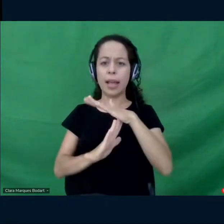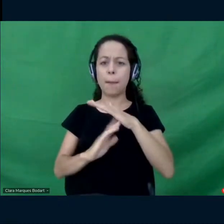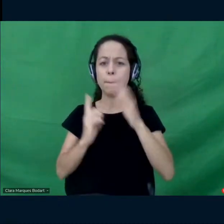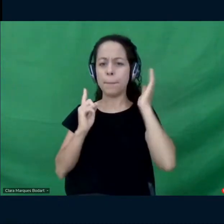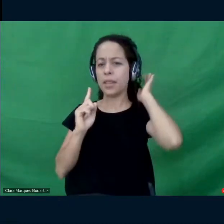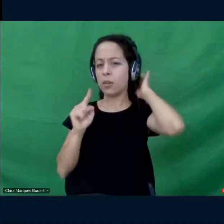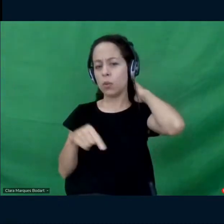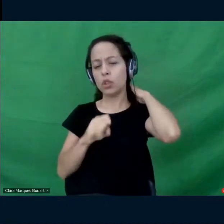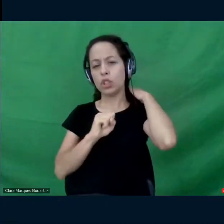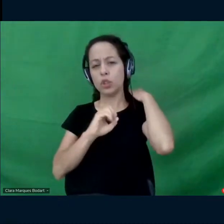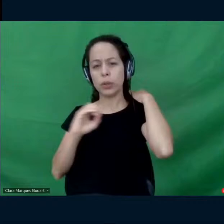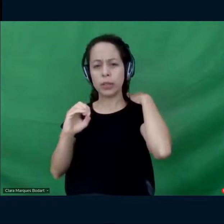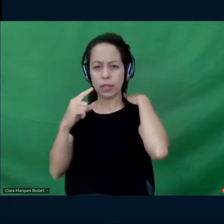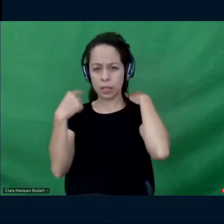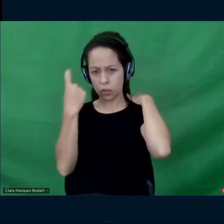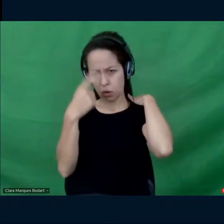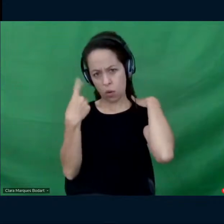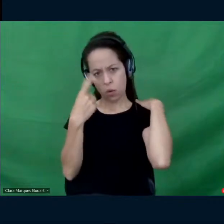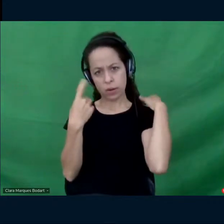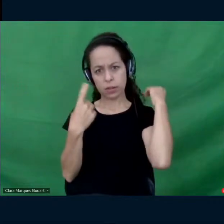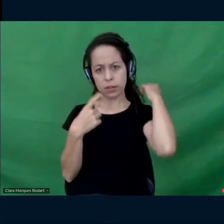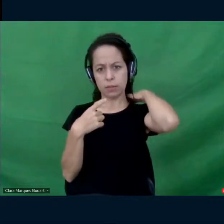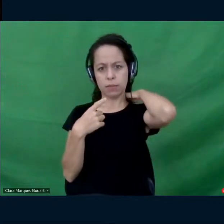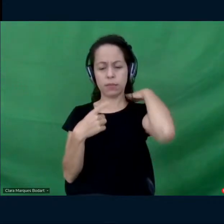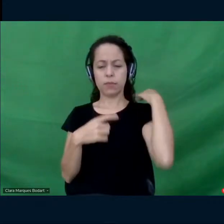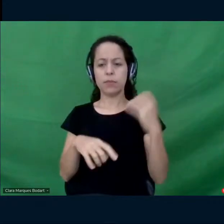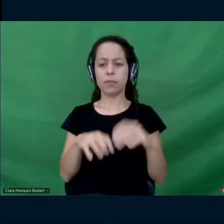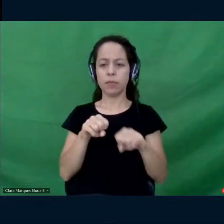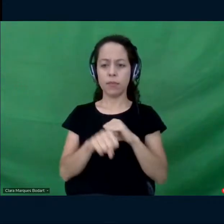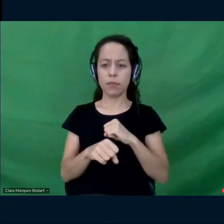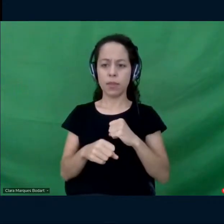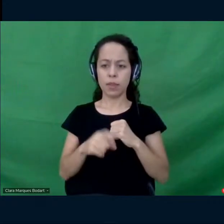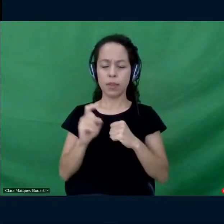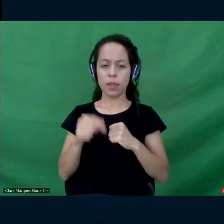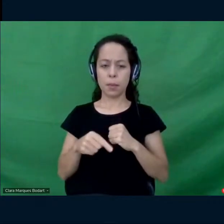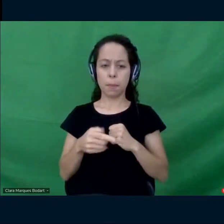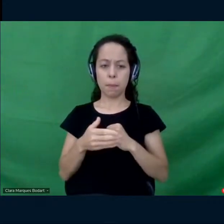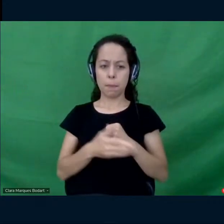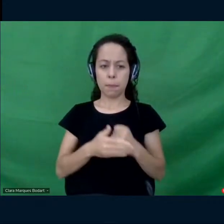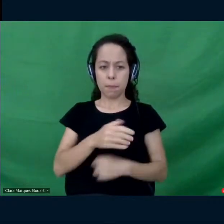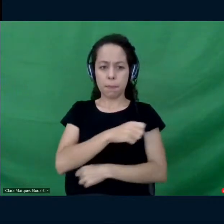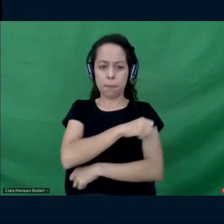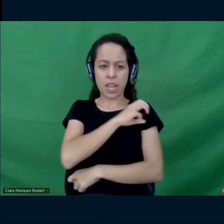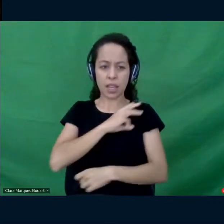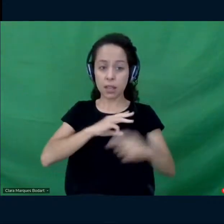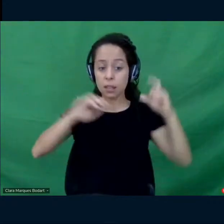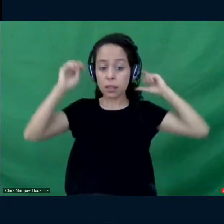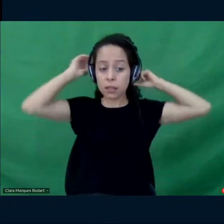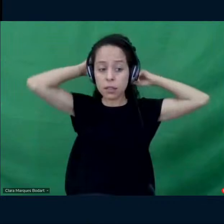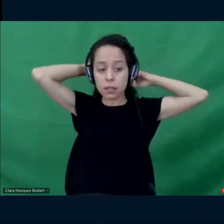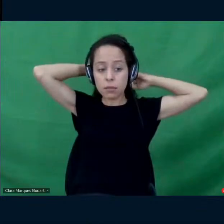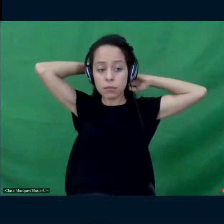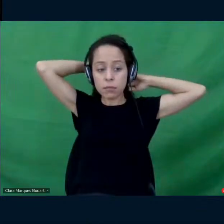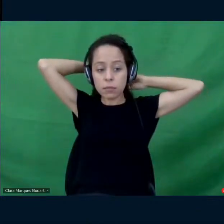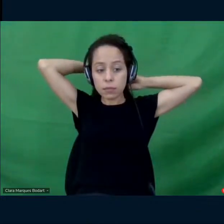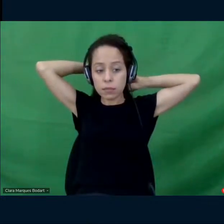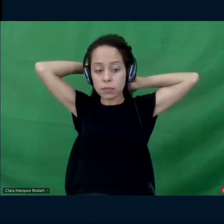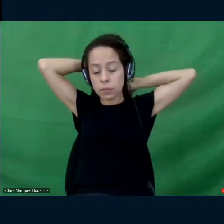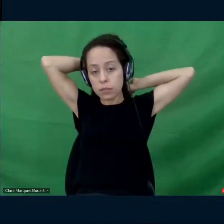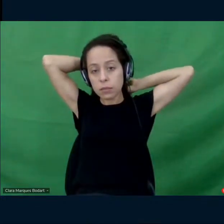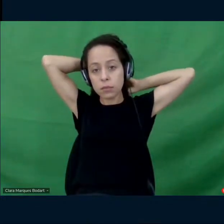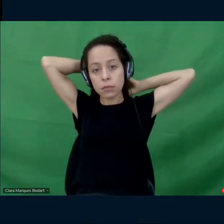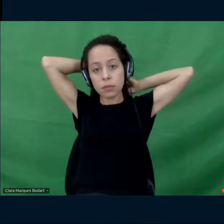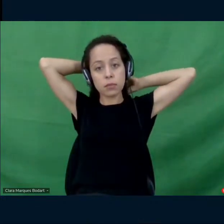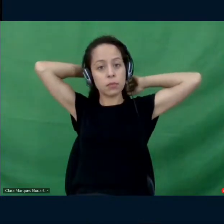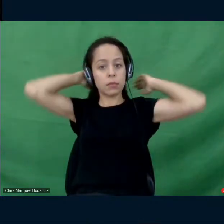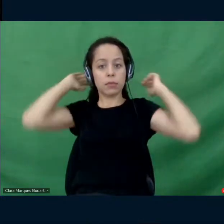básica. Limitar em 1.800 horas a formação geral básica compromete o ensino médio integrado, né? Porque